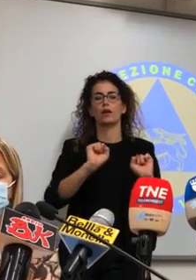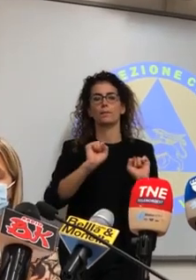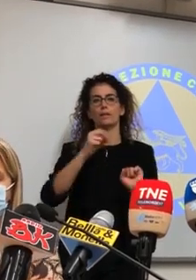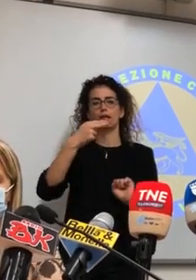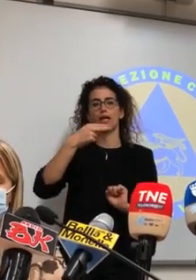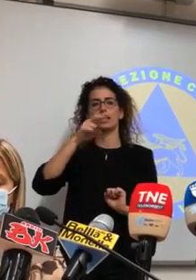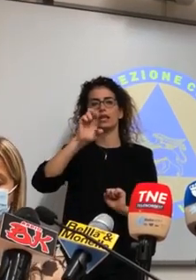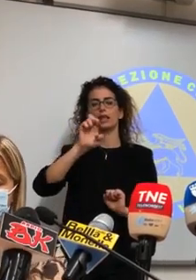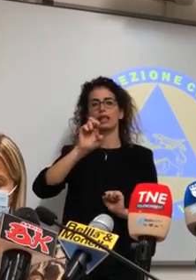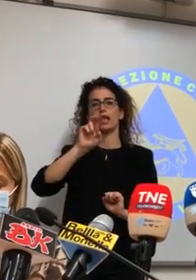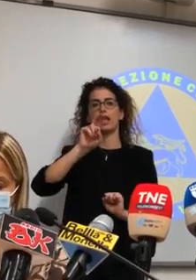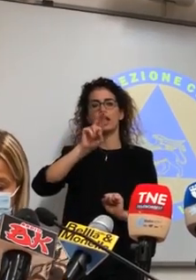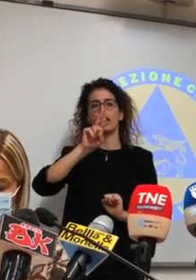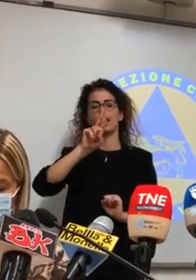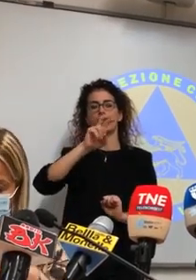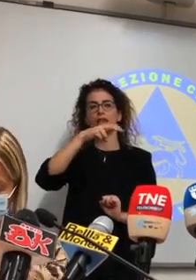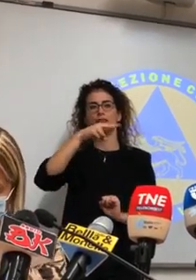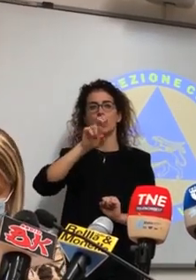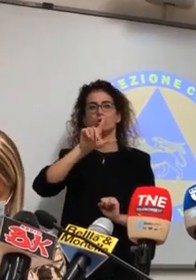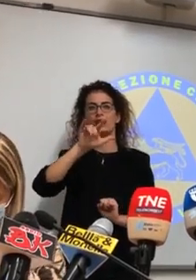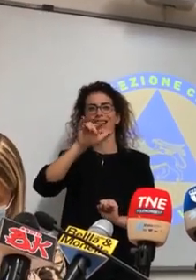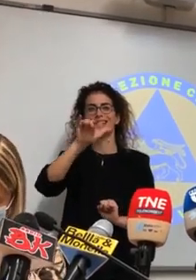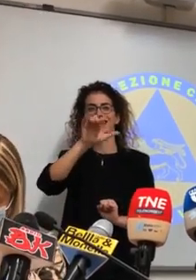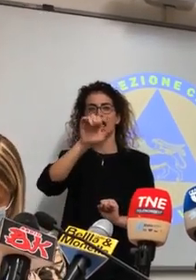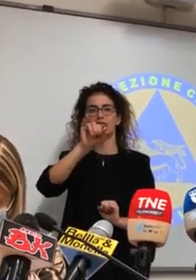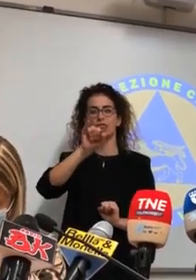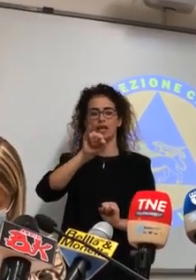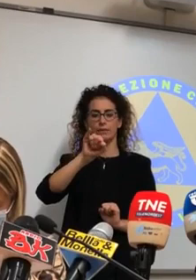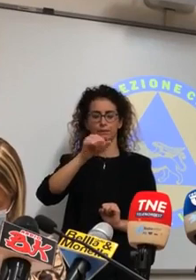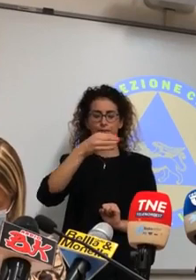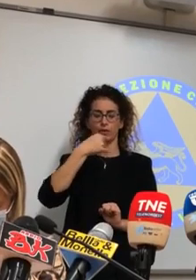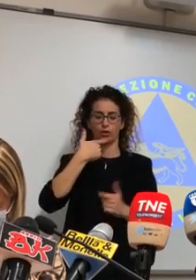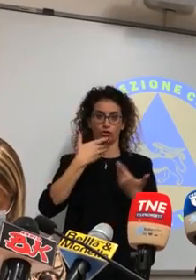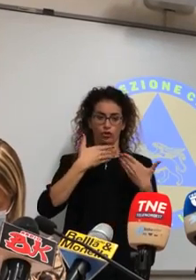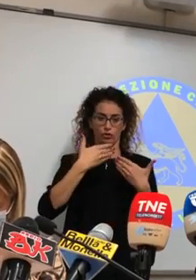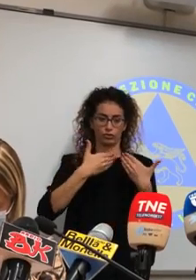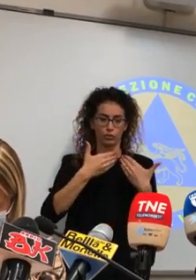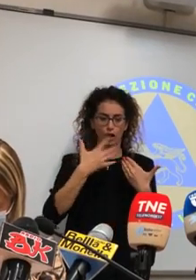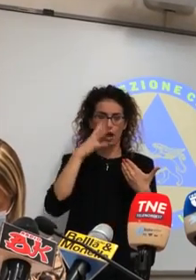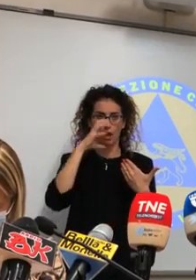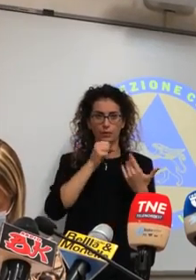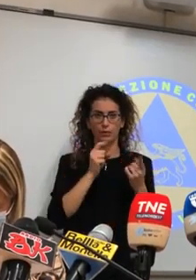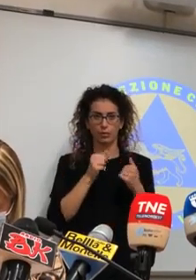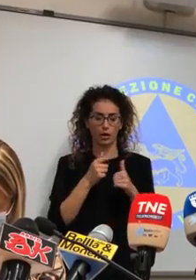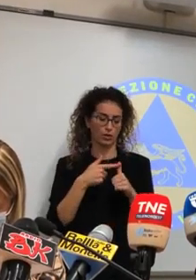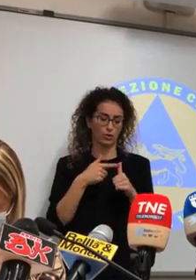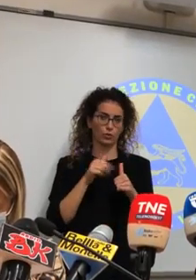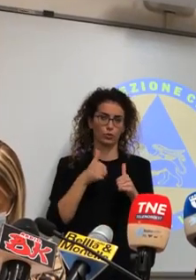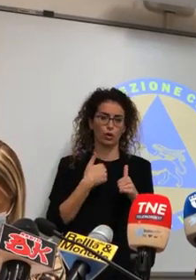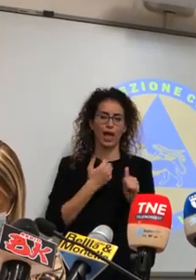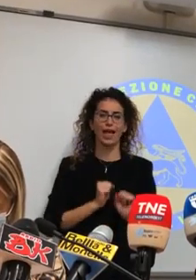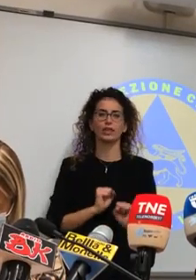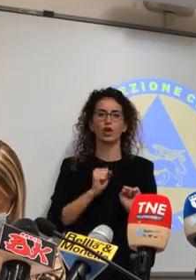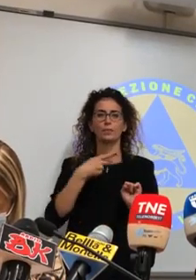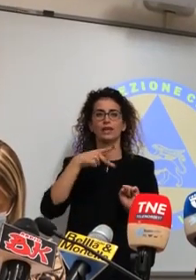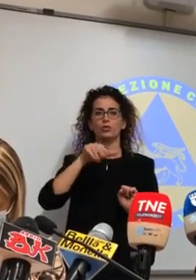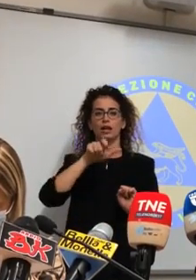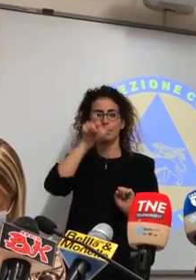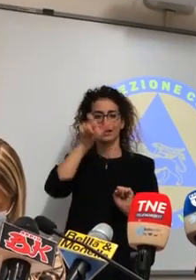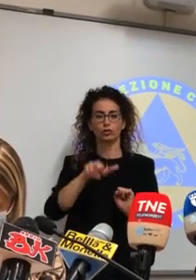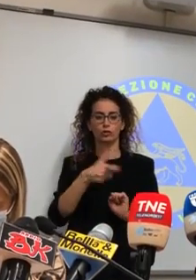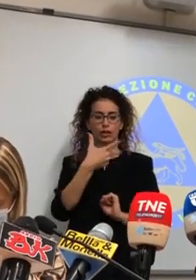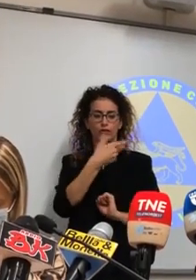si stanno facendo degli studi, delle valutazioni per capire, uno, quanti anticorpi neutralizzanti sviluppa un